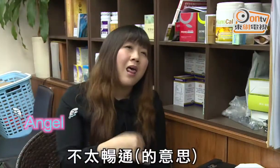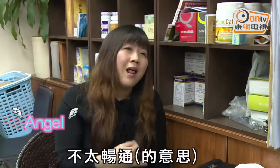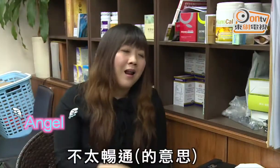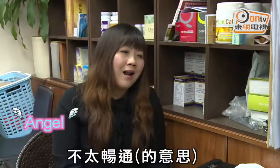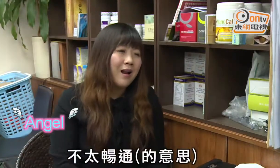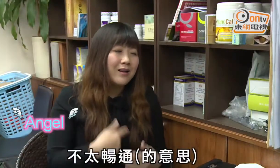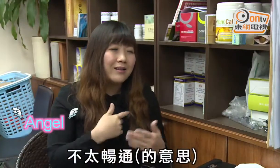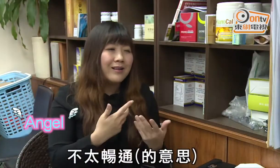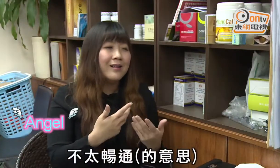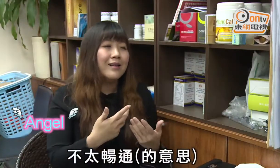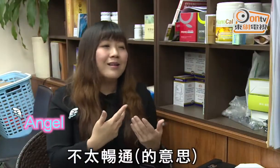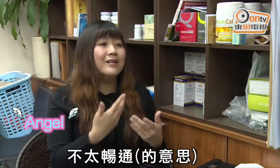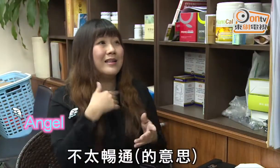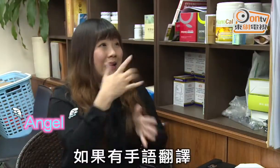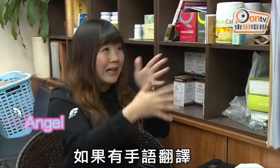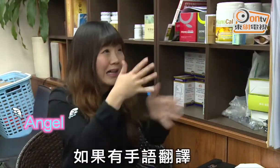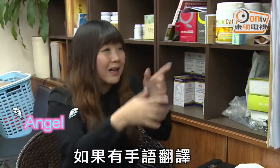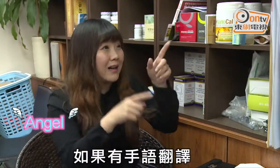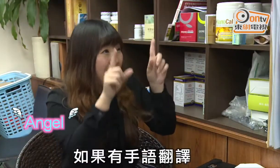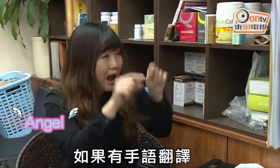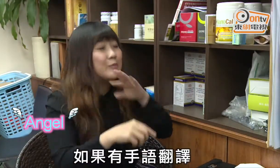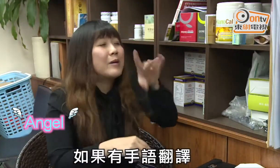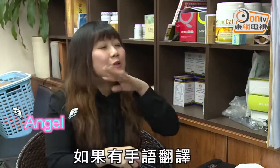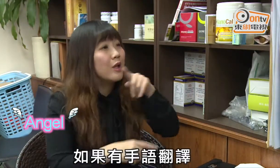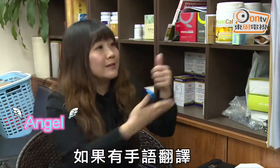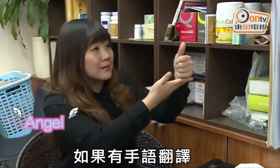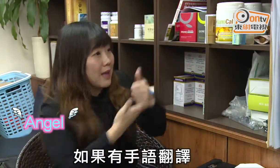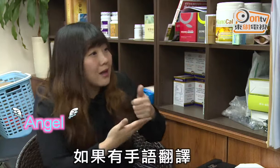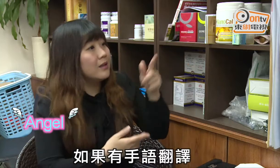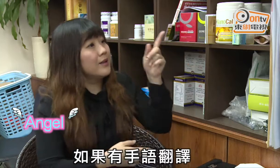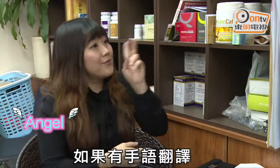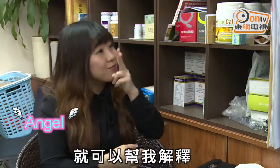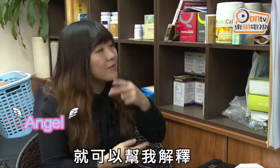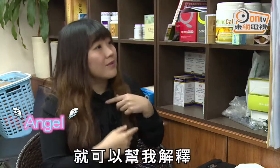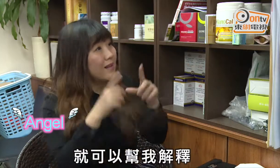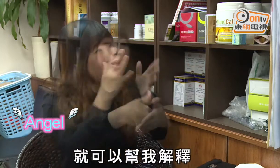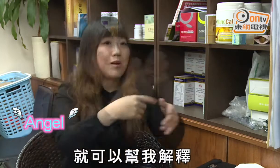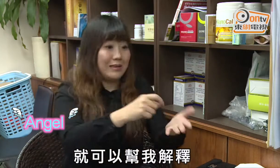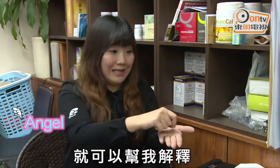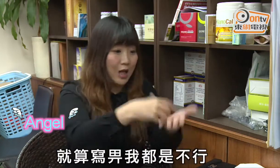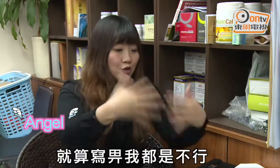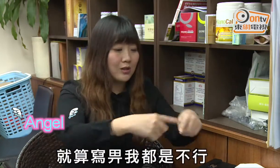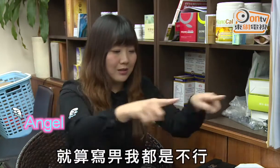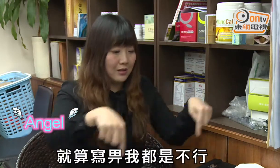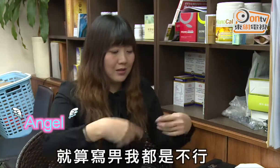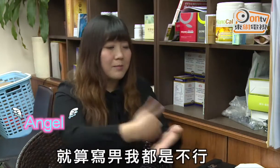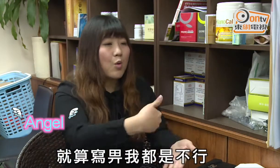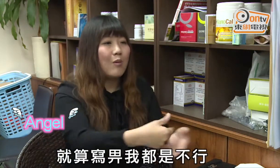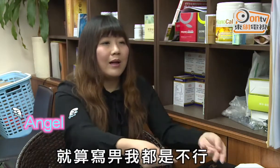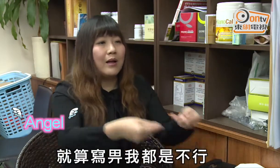唔系咁畅通啊，嗰啲如果嗰个有手语翻译咧，帮我解释，咁写就算写